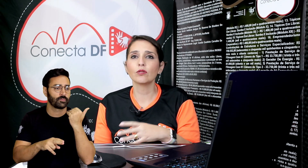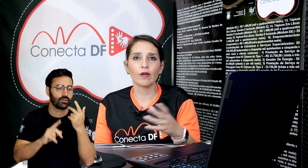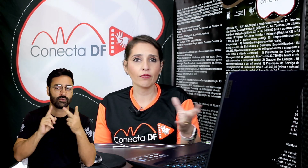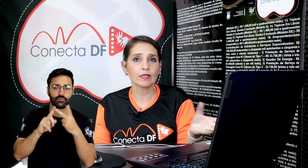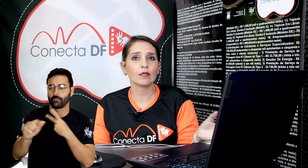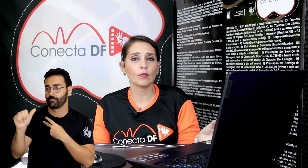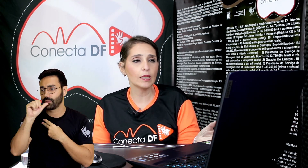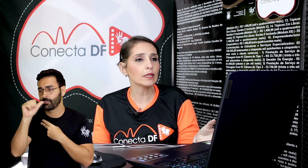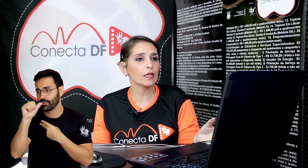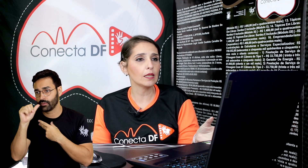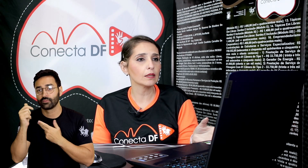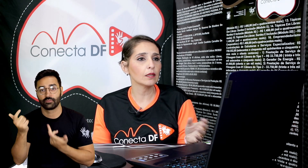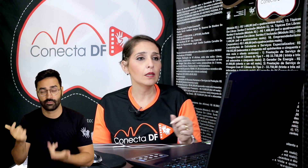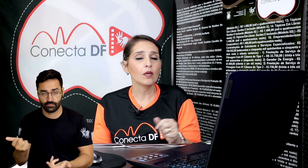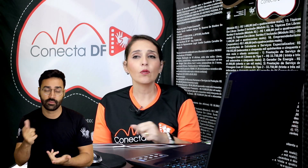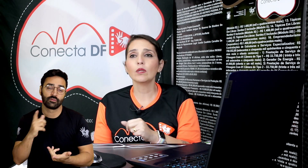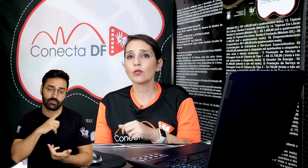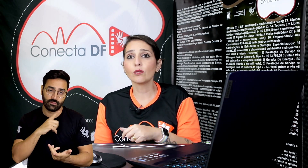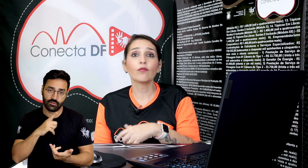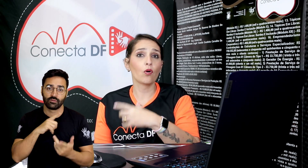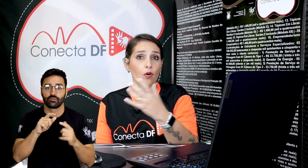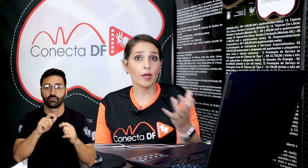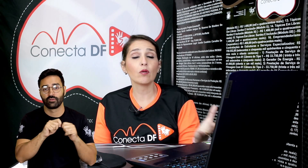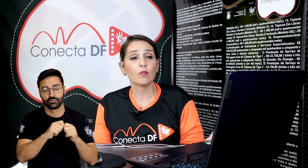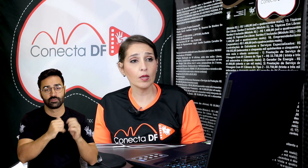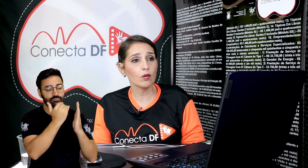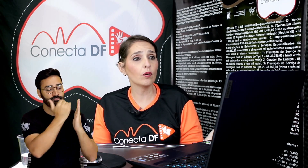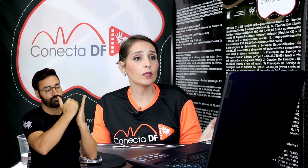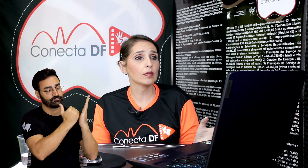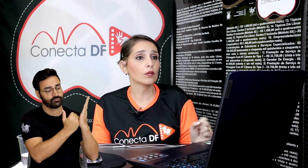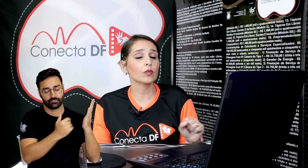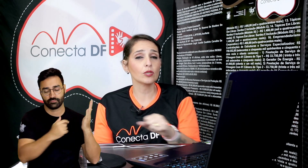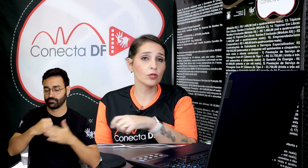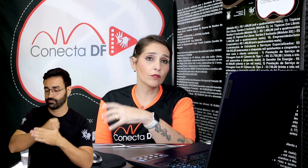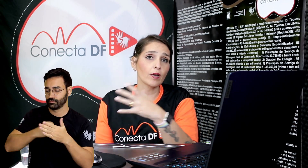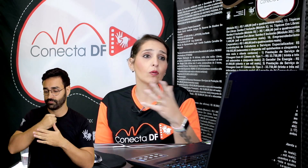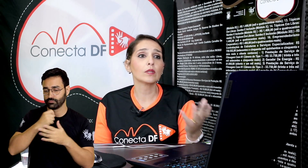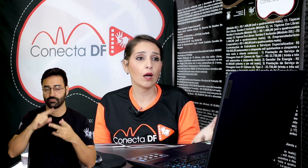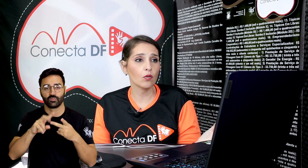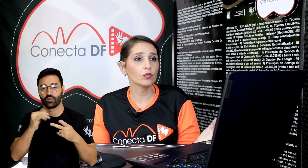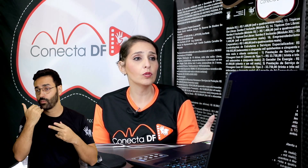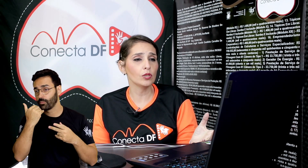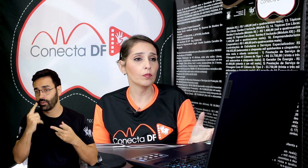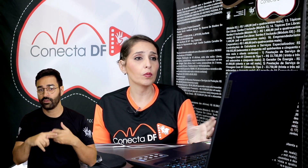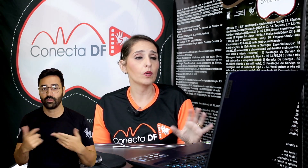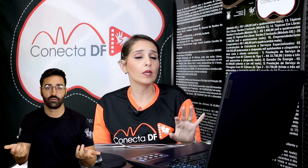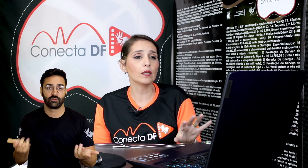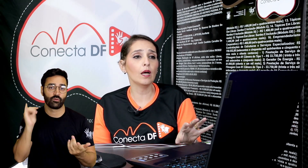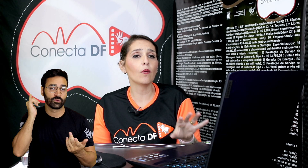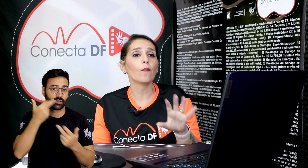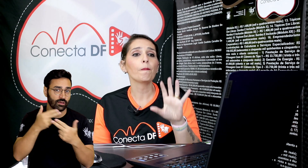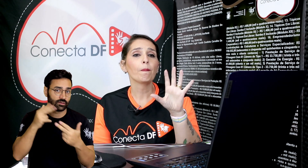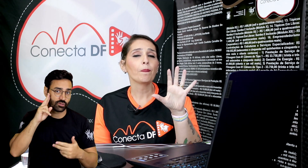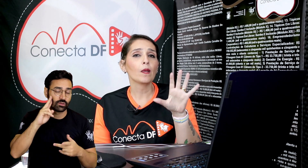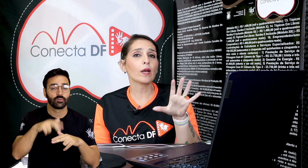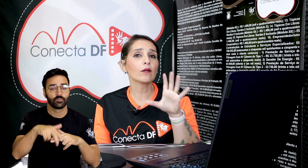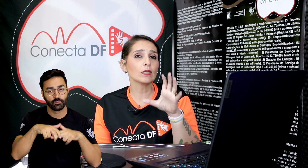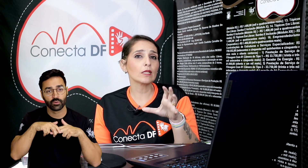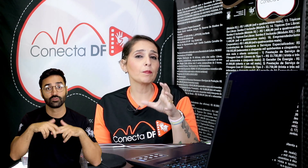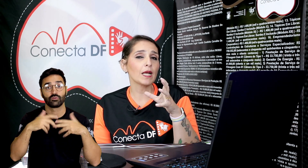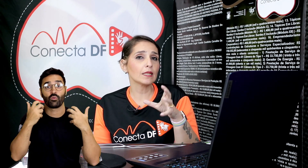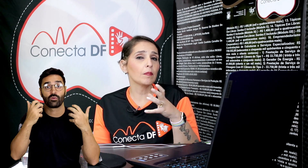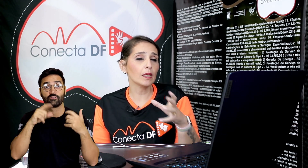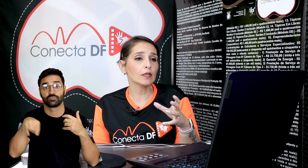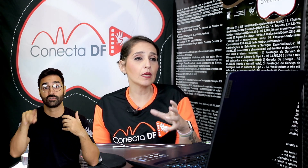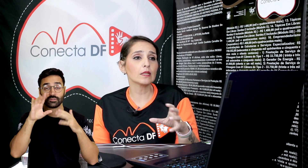gente estiver fazendo uma receita, quando a gente for comer alguma coisa, quando a gente vai contar algo do tipo. Então, eu quero que